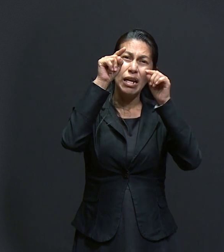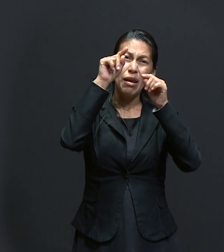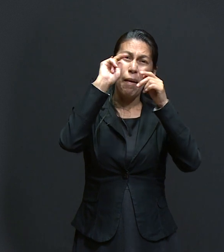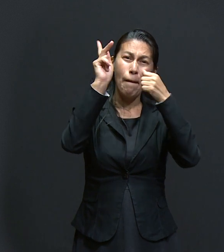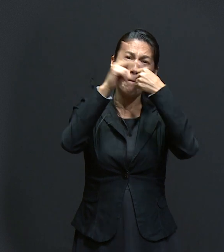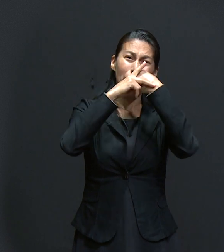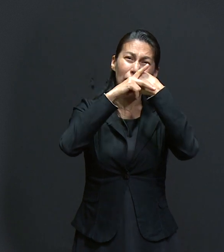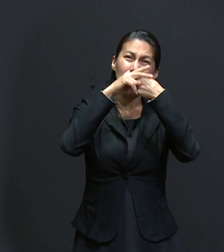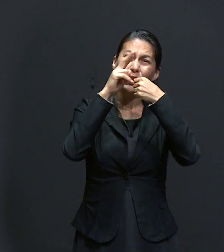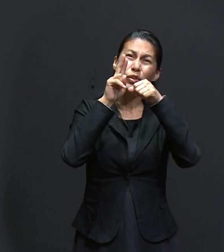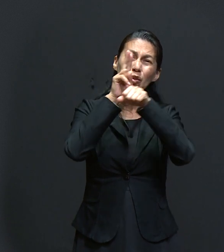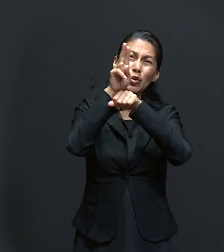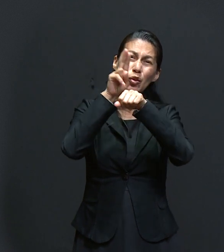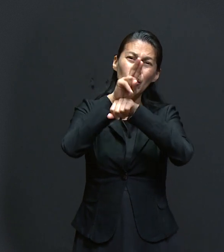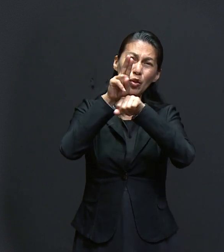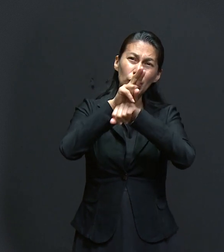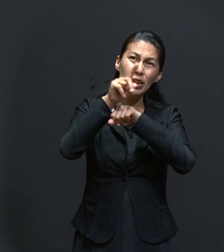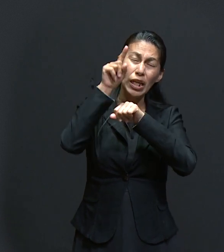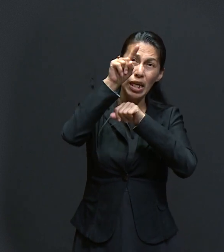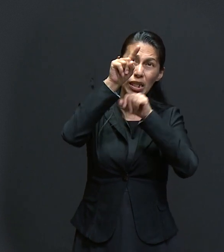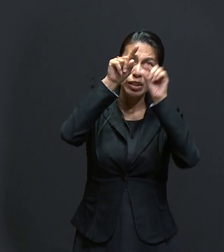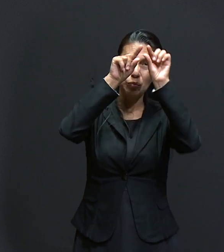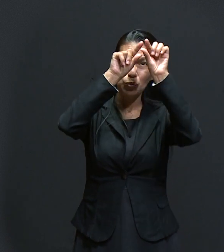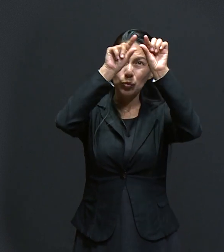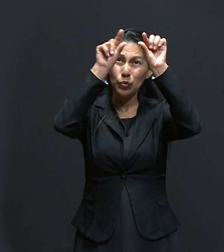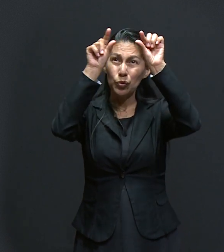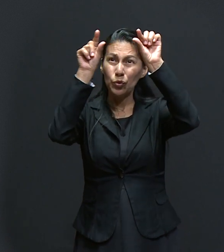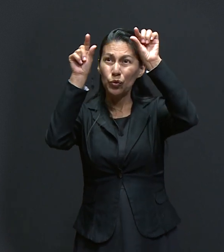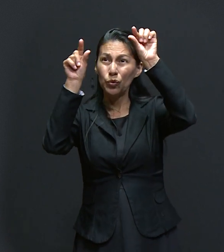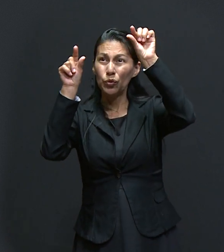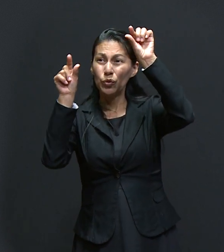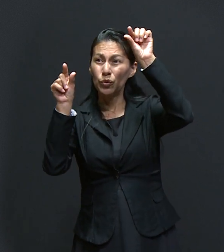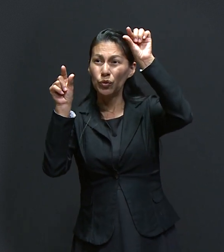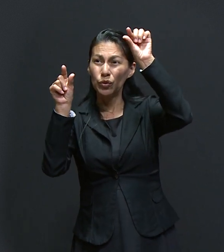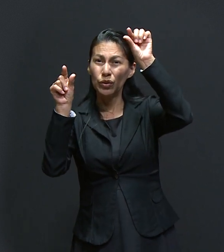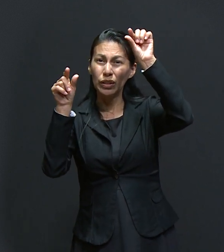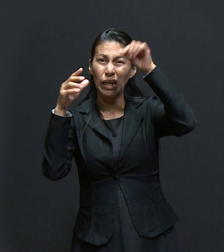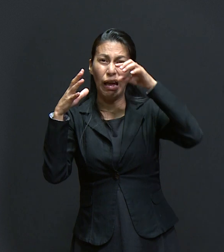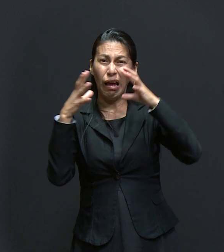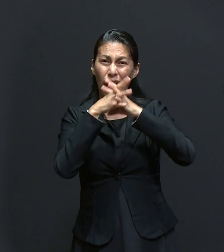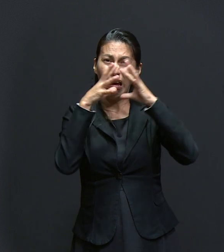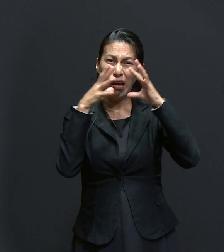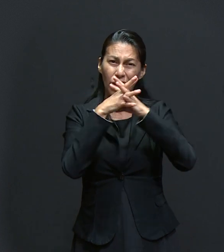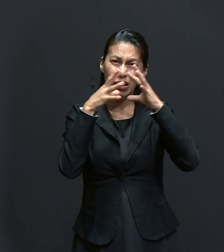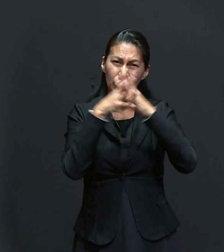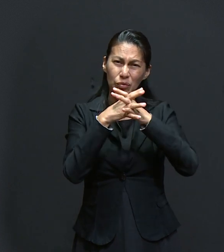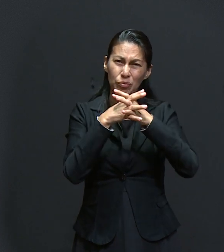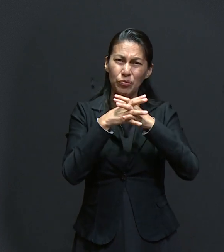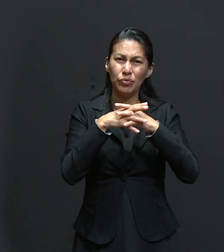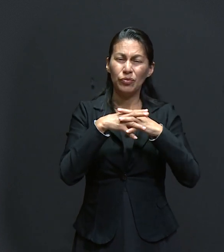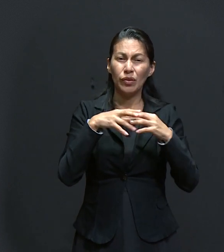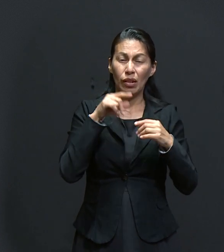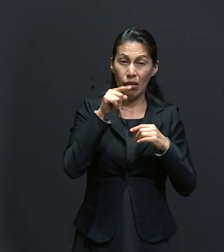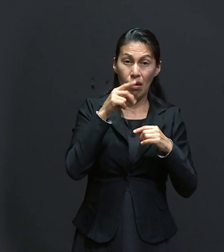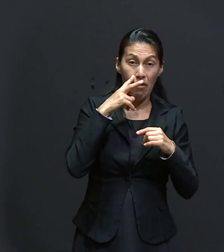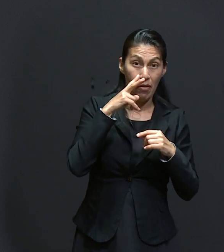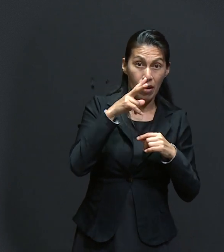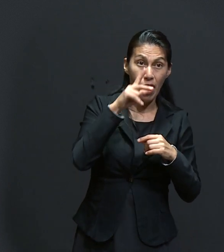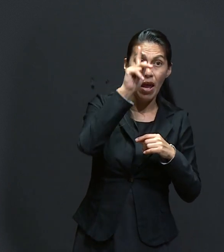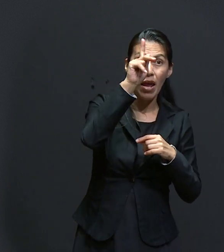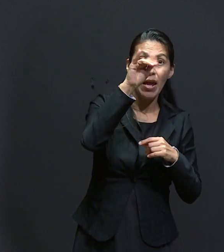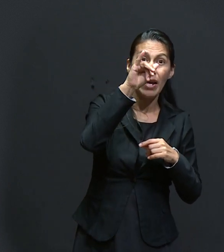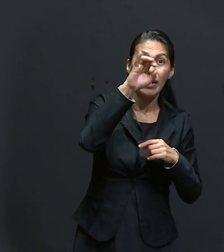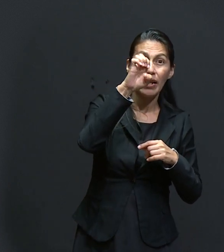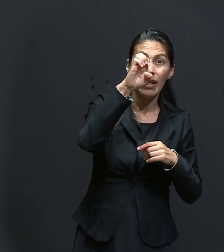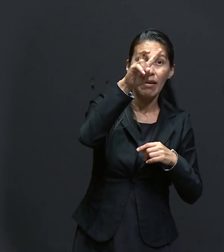rosa pueden ver cómo estaba atacado el país desde el norte este y sur del país ahí